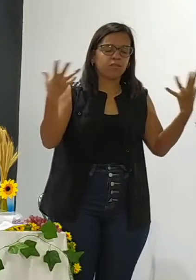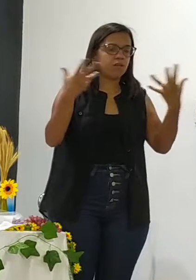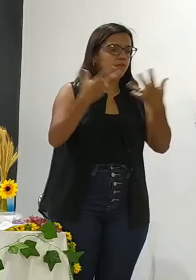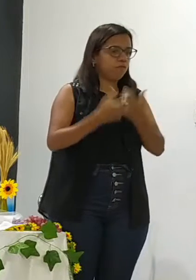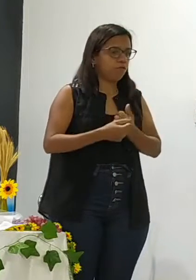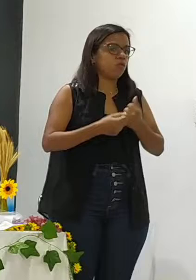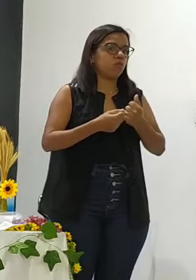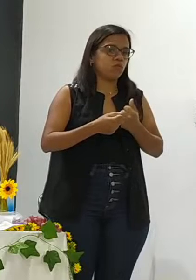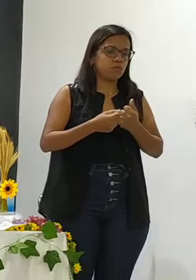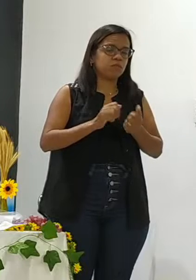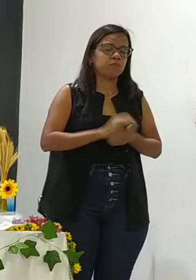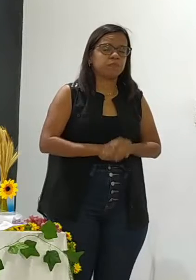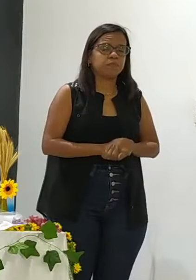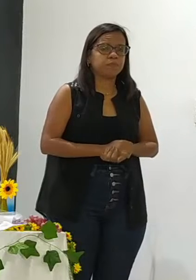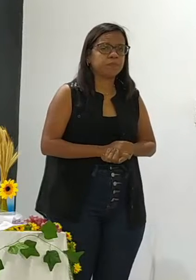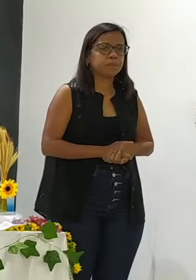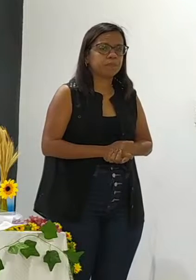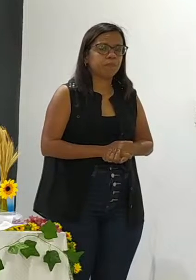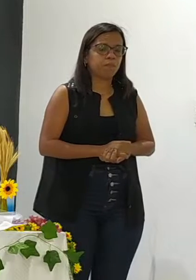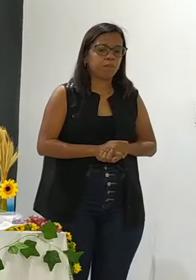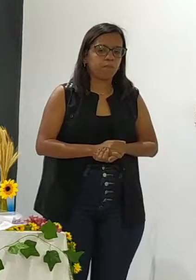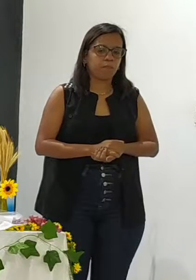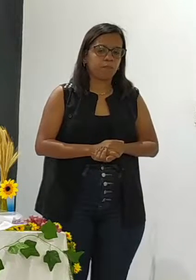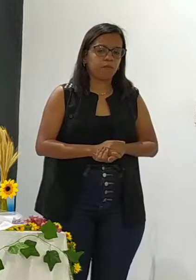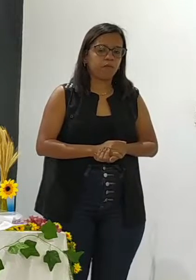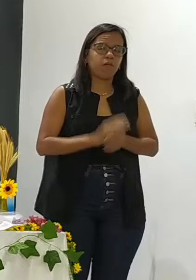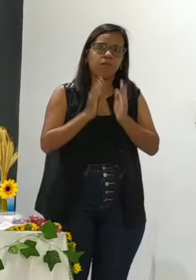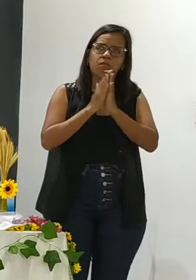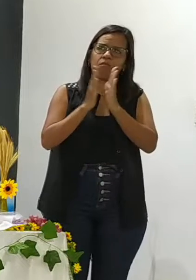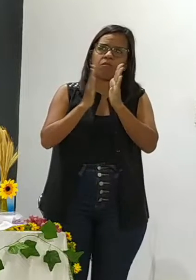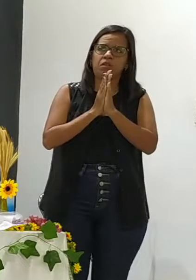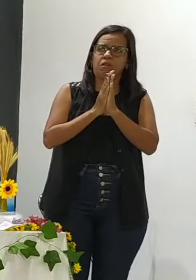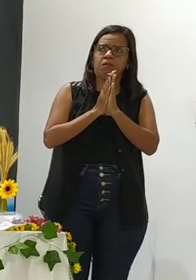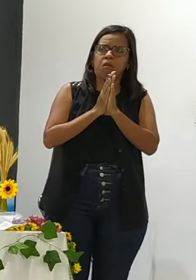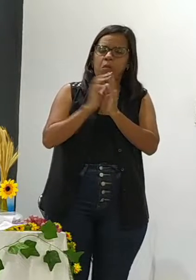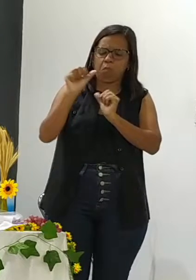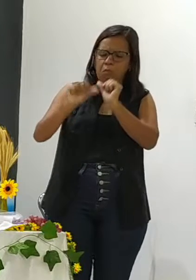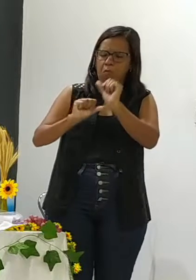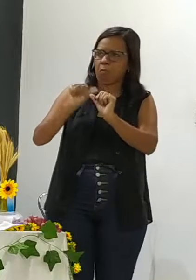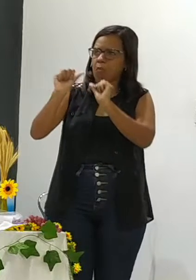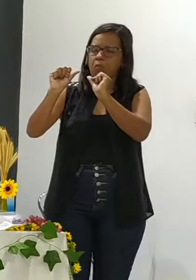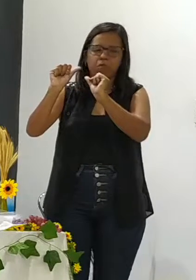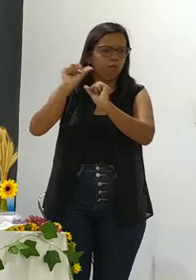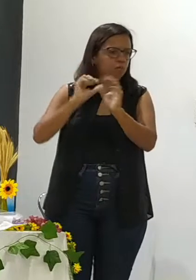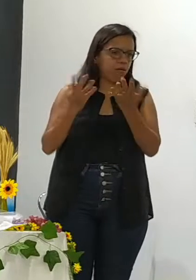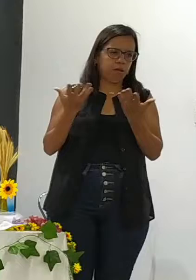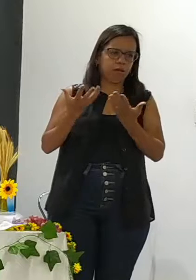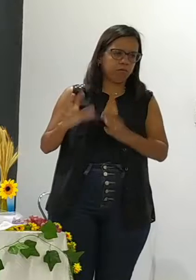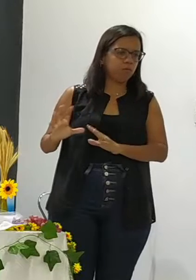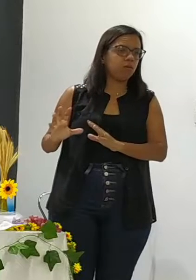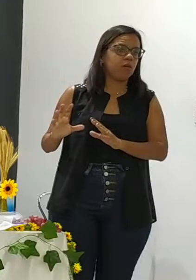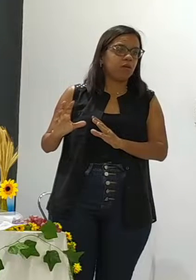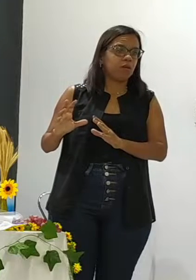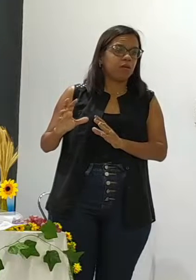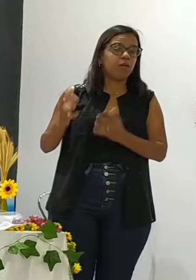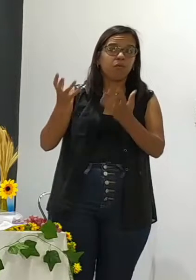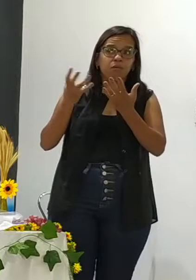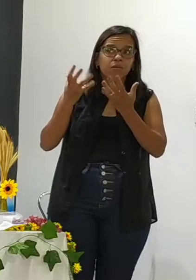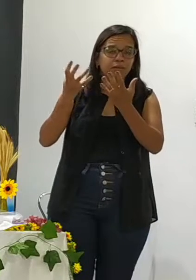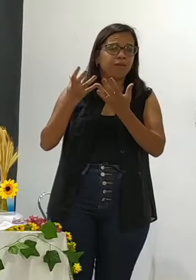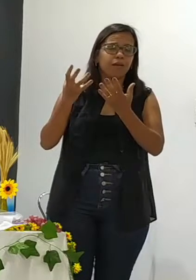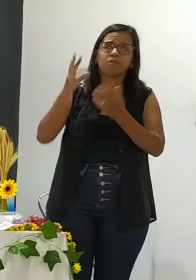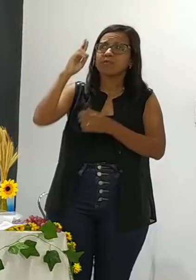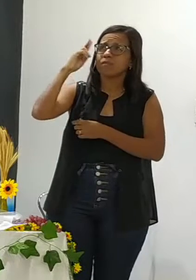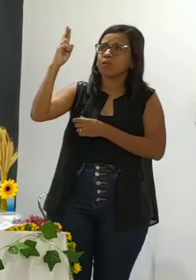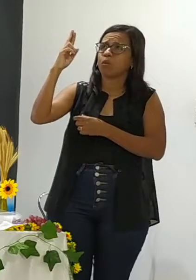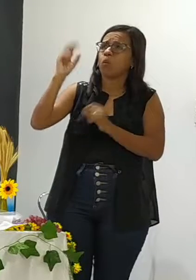ele confirma a palavra. Eu falei com Deus: eu não quero barganha contigo, mas eu quero que o Senhor me diga o que é que eu